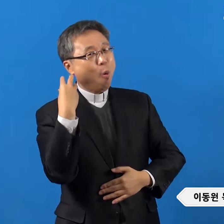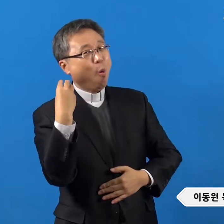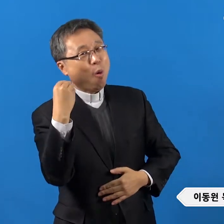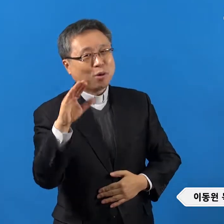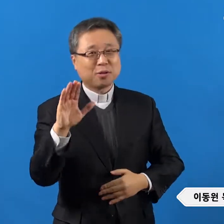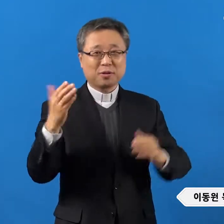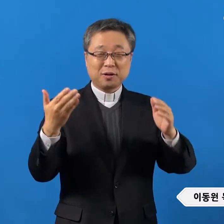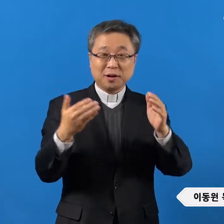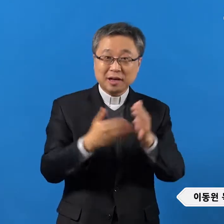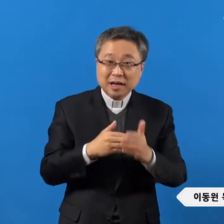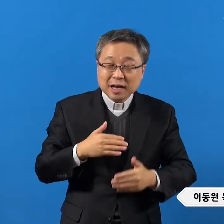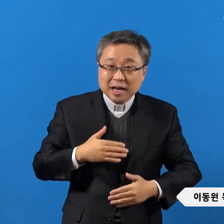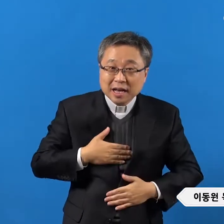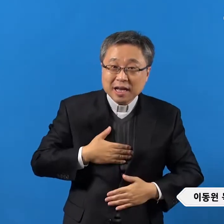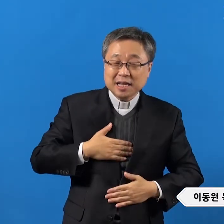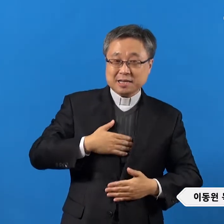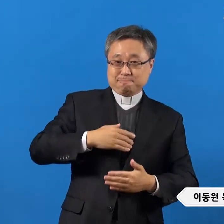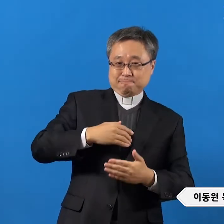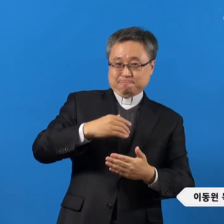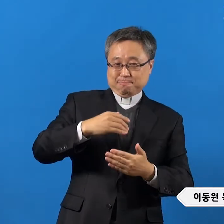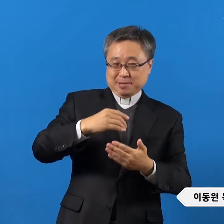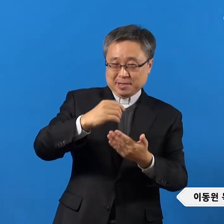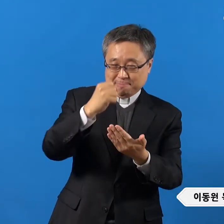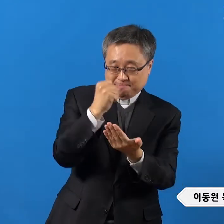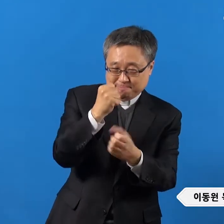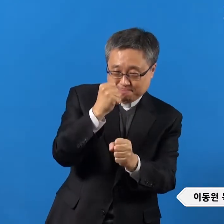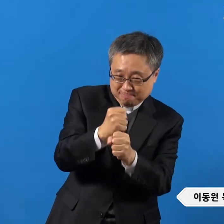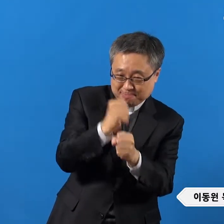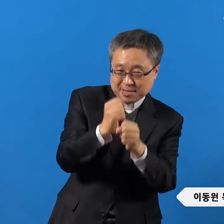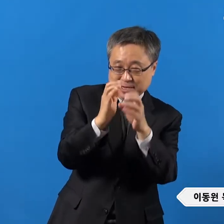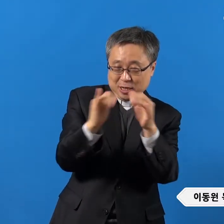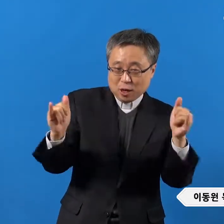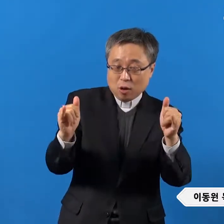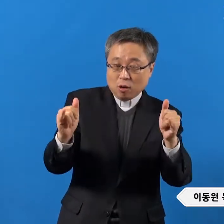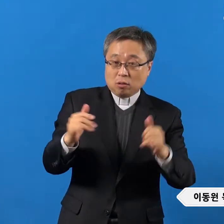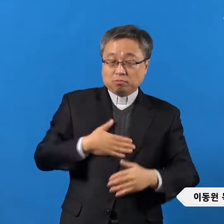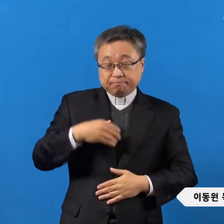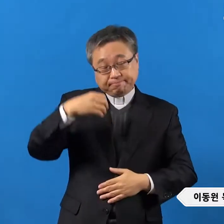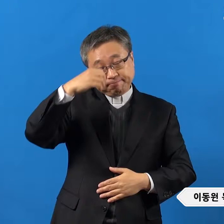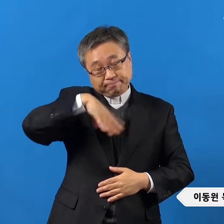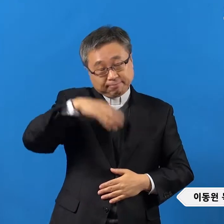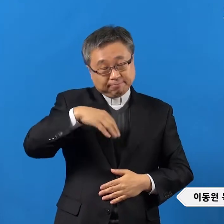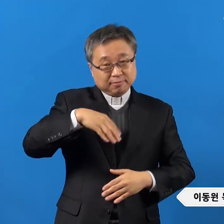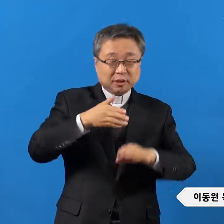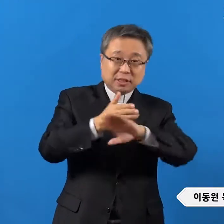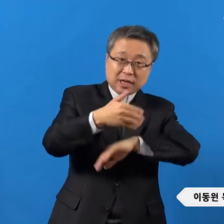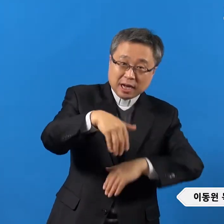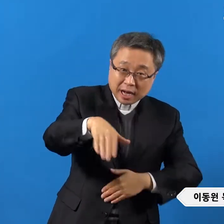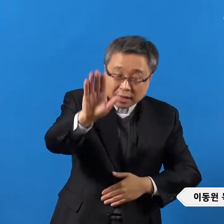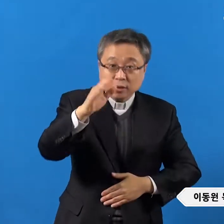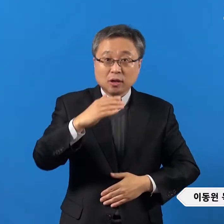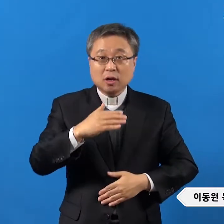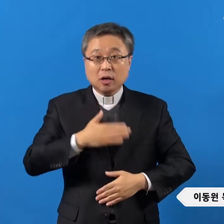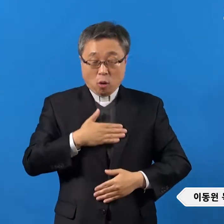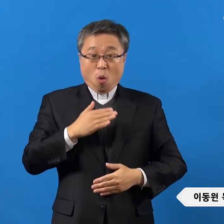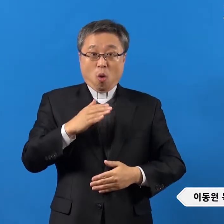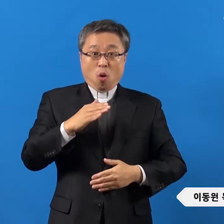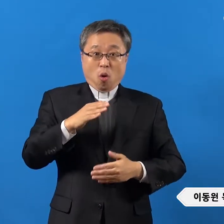작가는 아이들이 무심히 지나쳤던 그런 장소들 속에 숨겨진 경의를 발견할 수 있도록